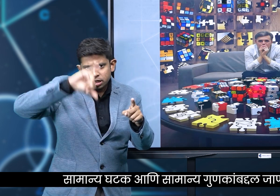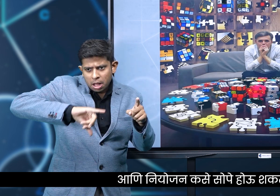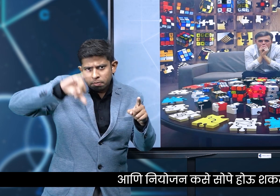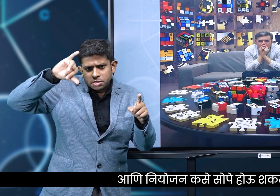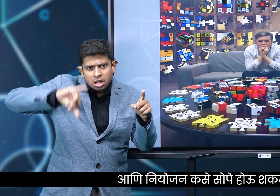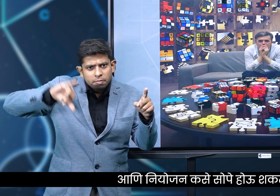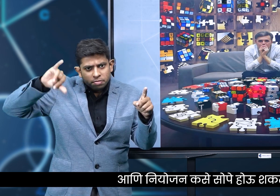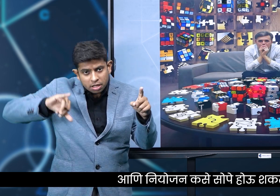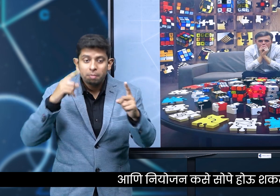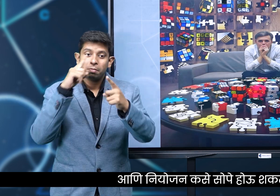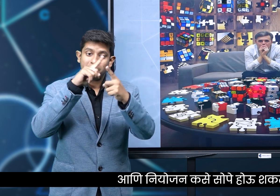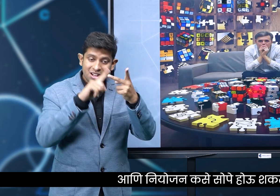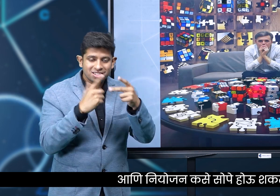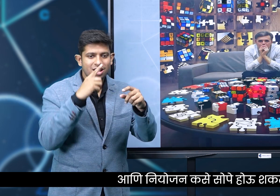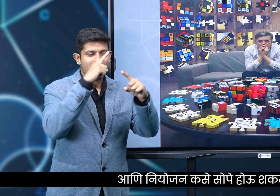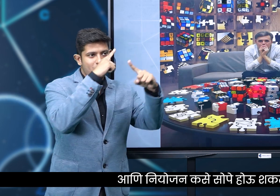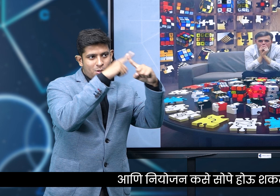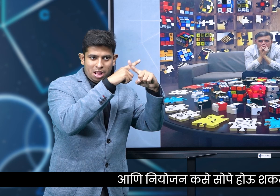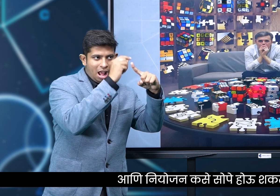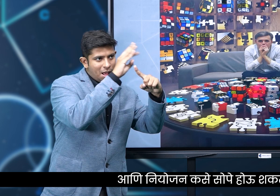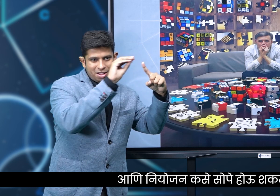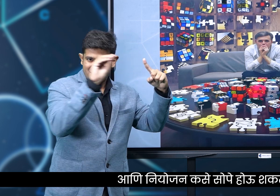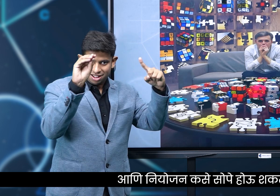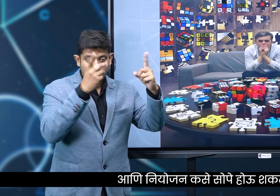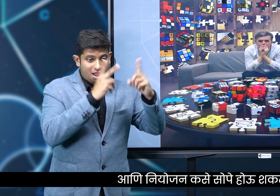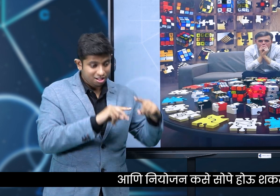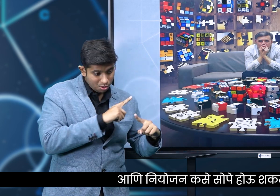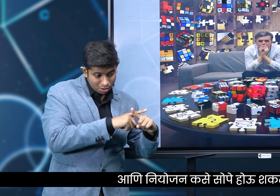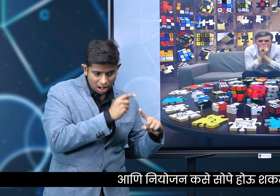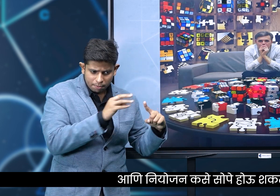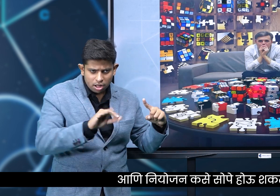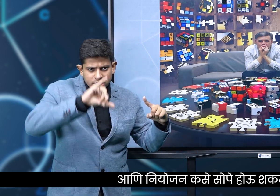आणि नियोजन कसे सोपे होऊ शकते ते पाहूया.